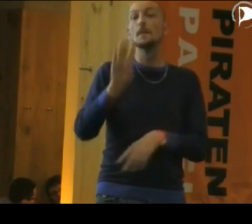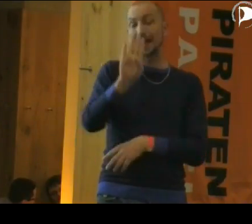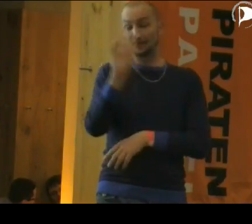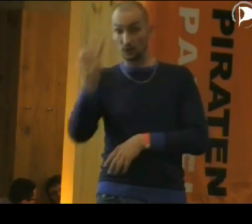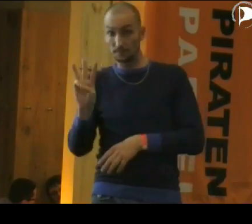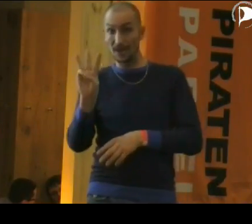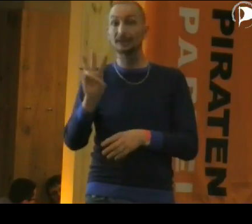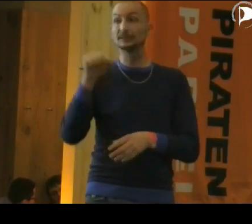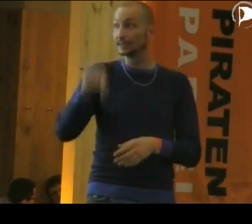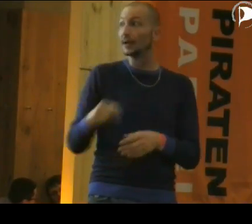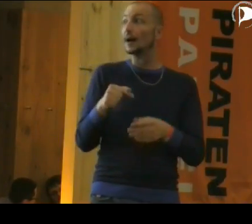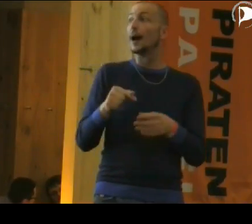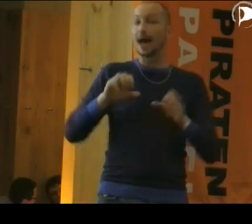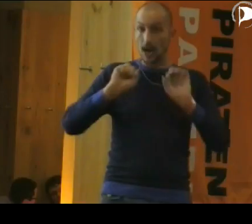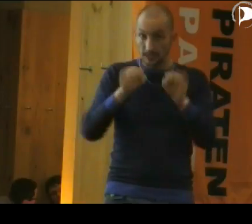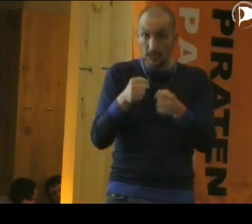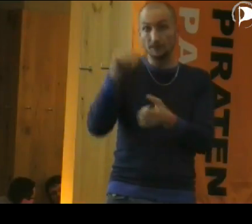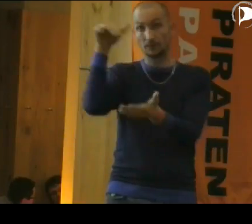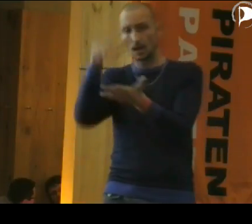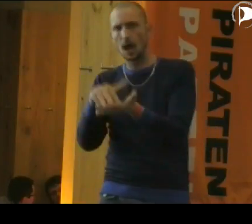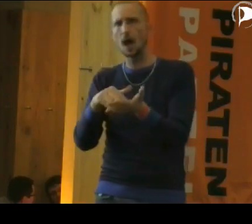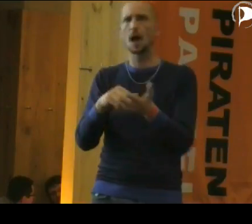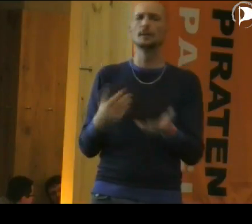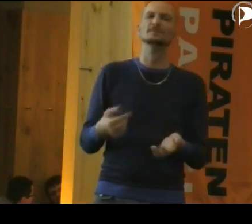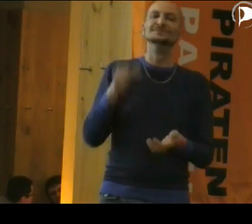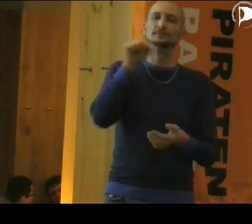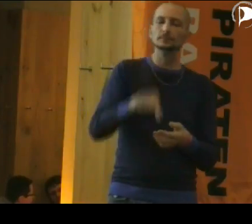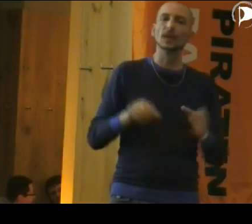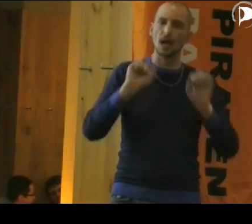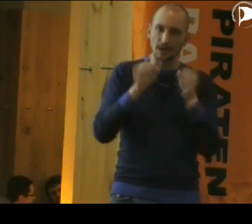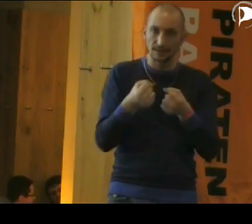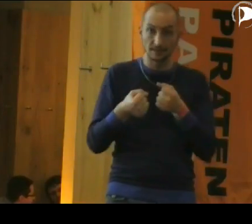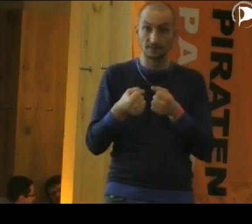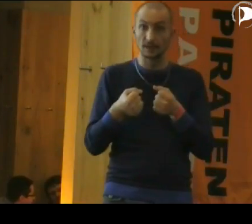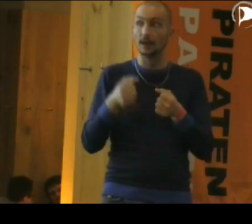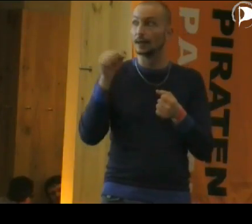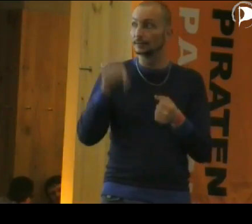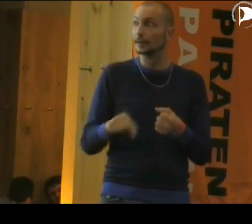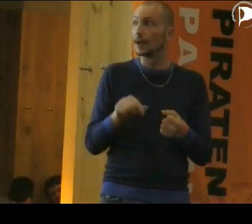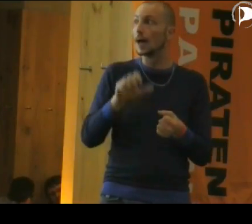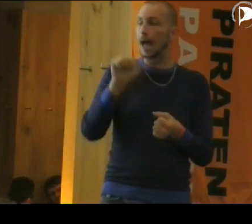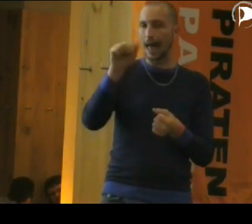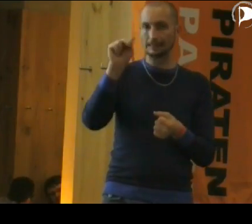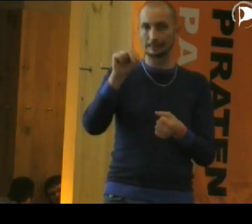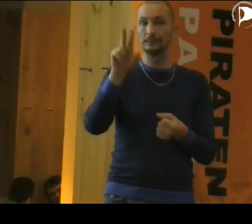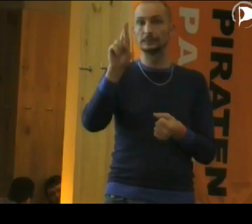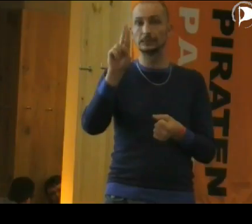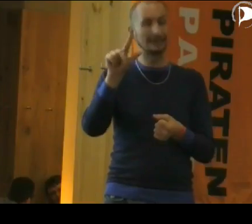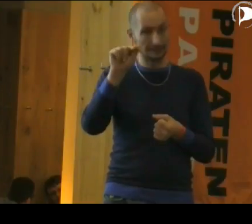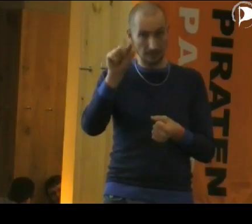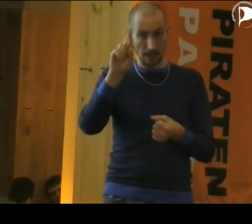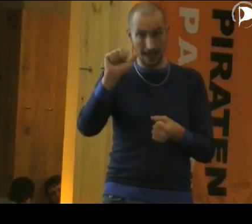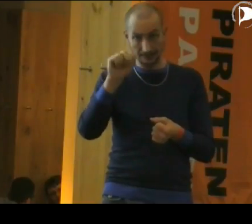landespolitik bei der erstellung des wahlprogramms war aktiv in der höchst kommission zum bundesparteitag offenbar